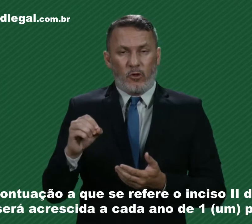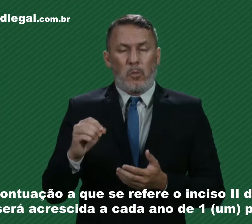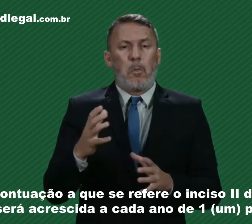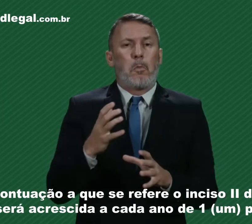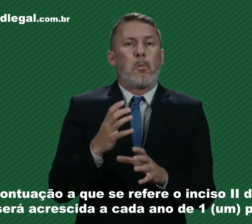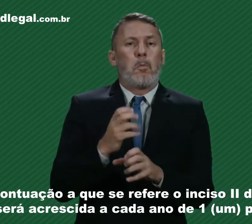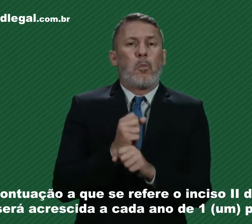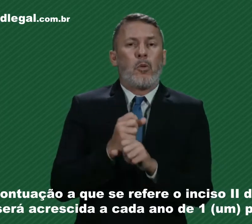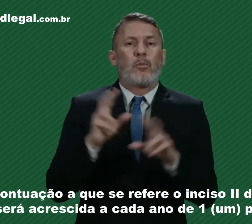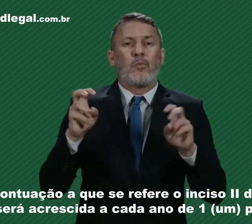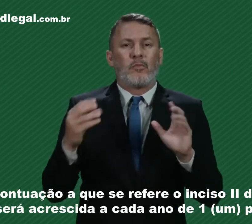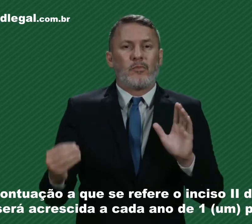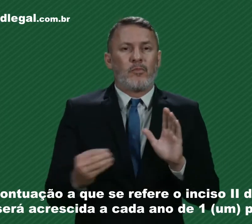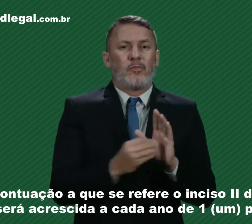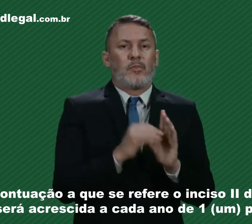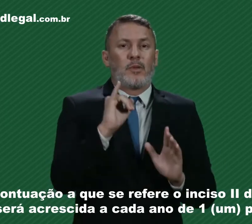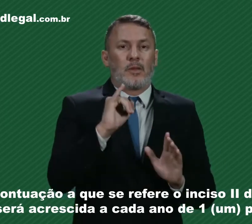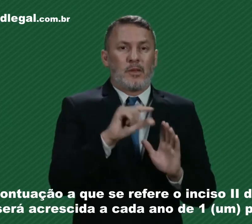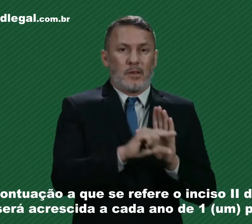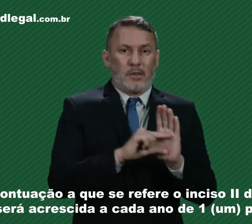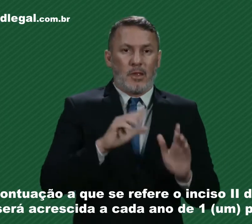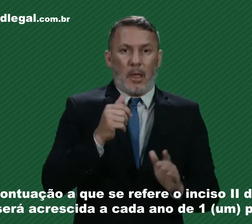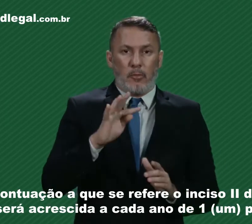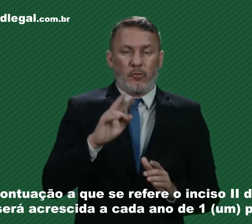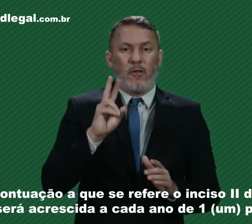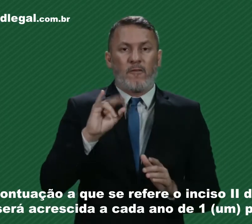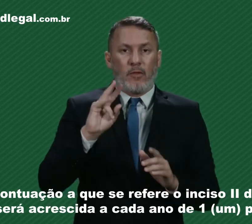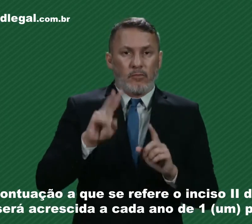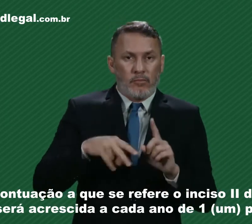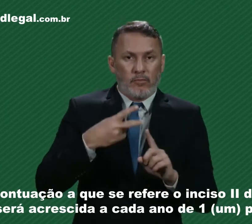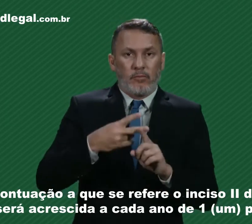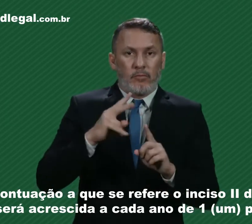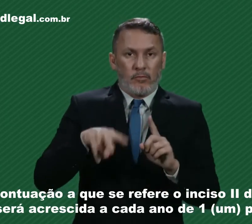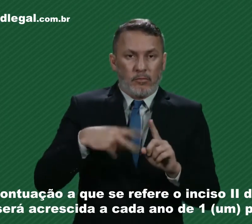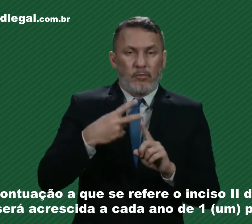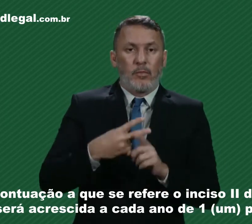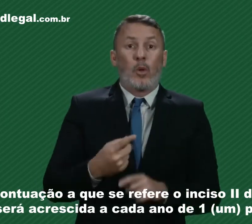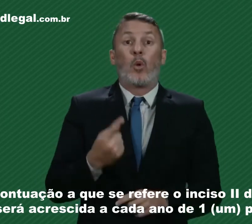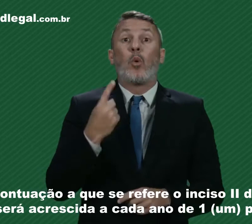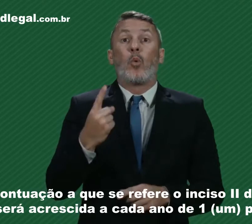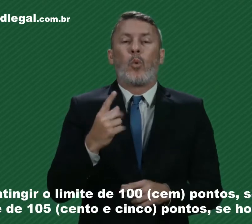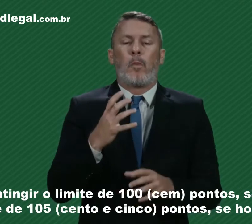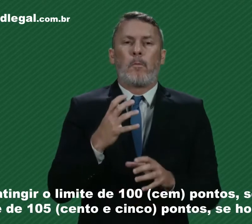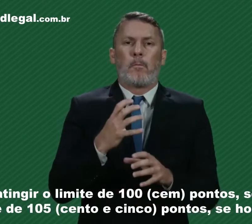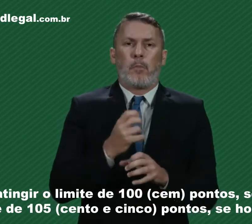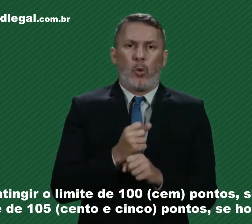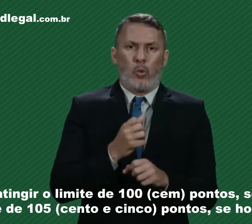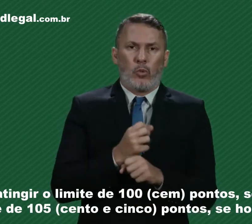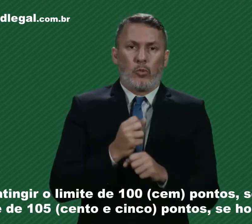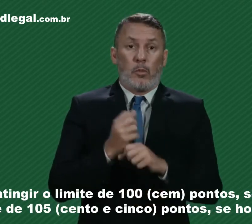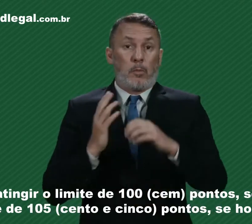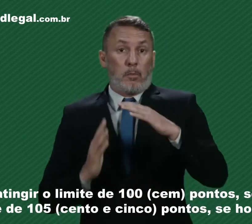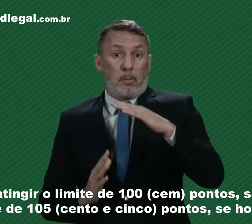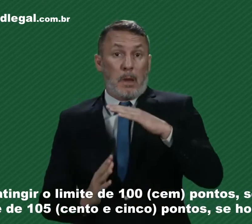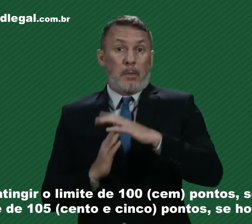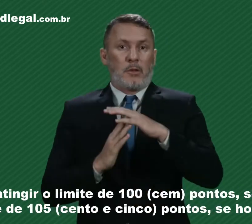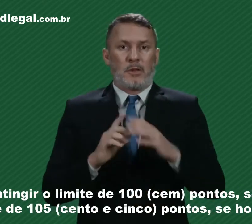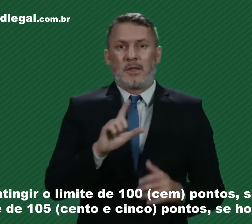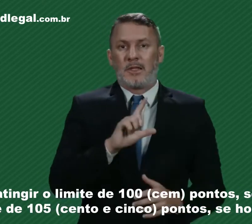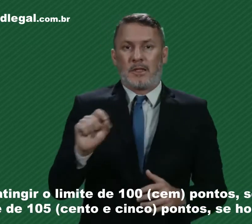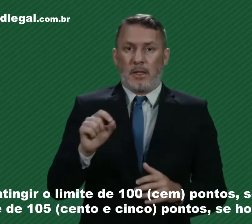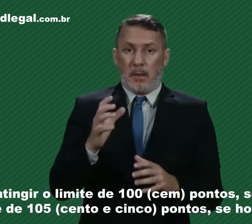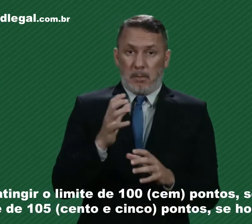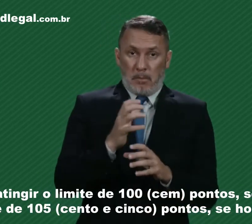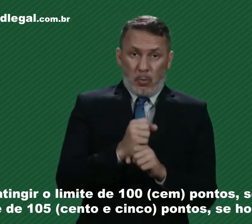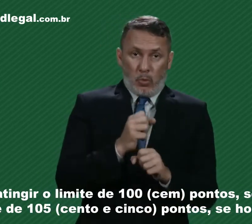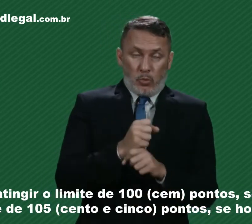pontuação a que se refere o inciso 2 do caput será acrescida a cada ano de 1 ponto, até atingir o limite de 100 pontos